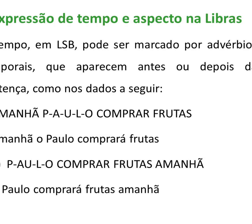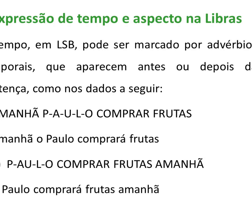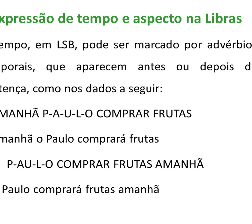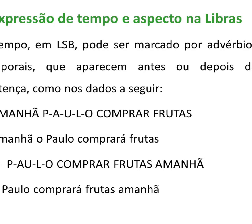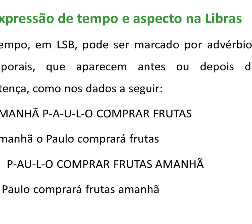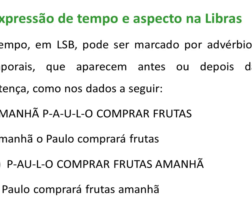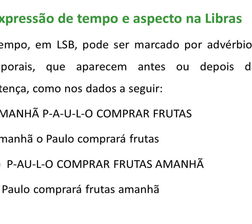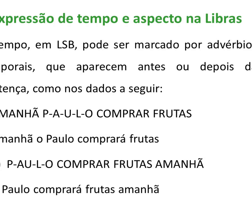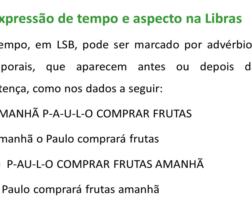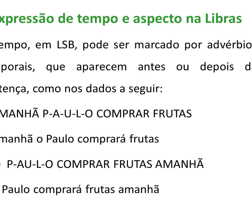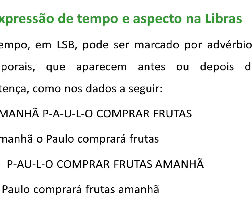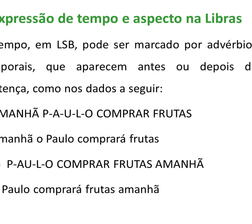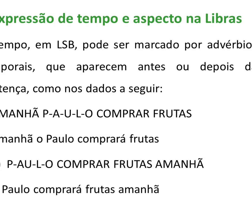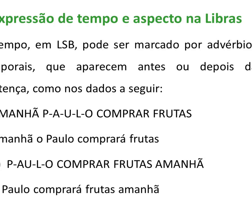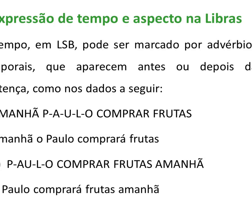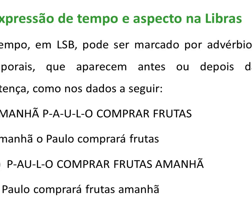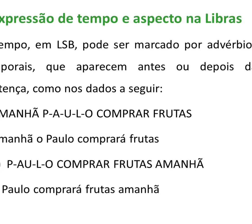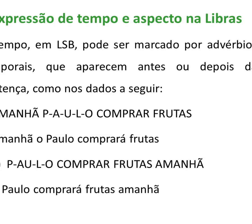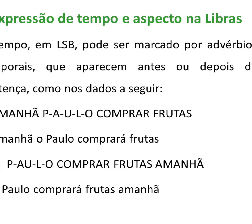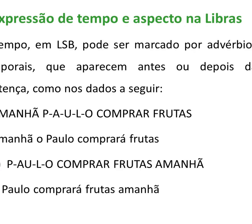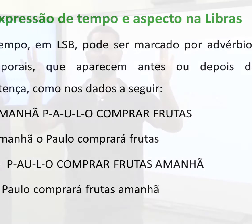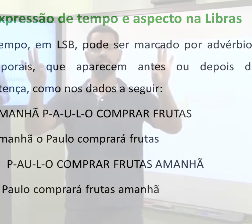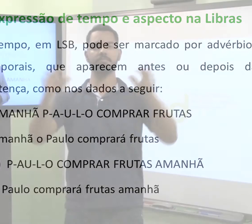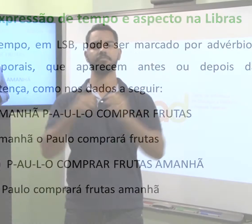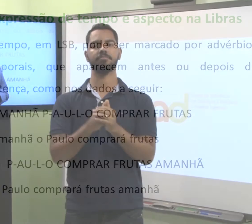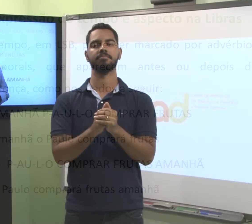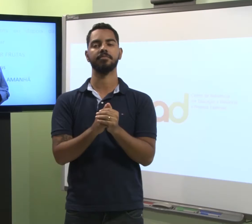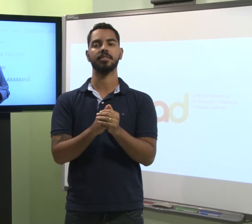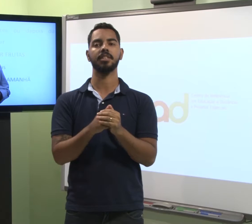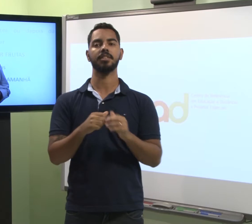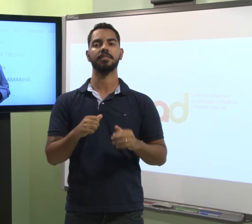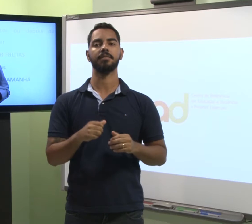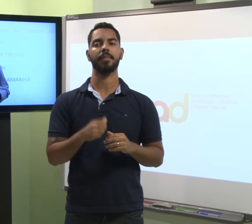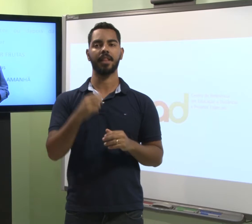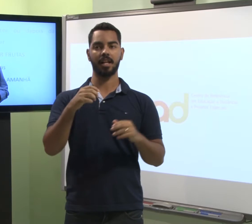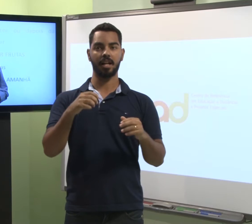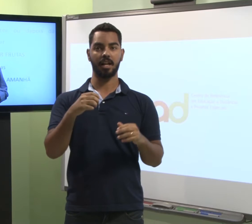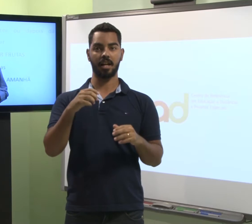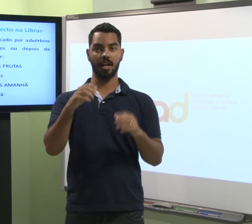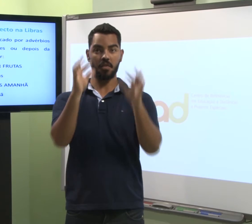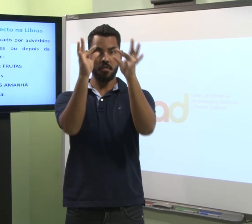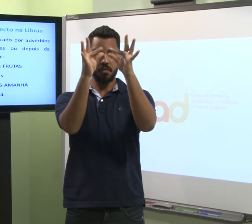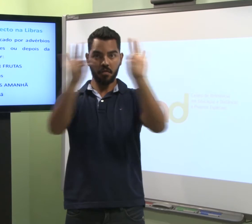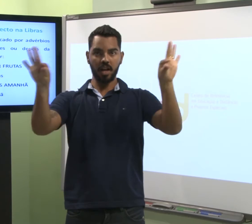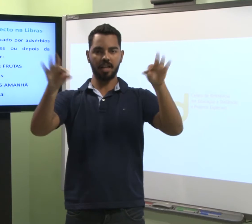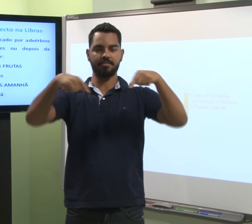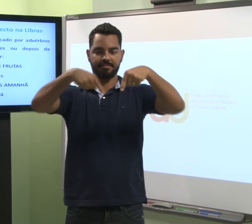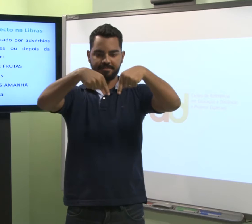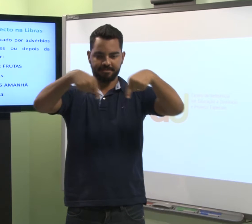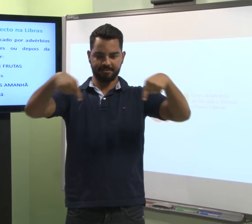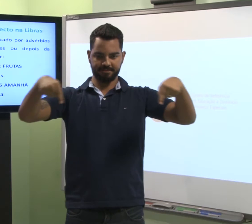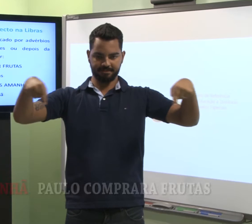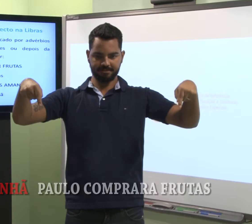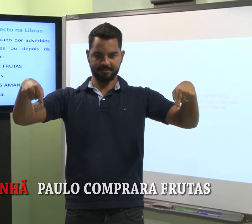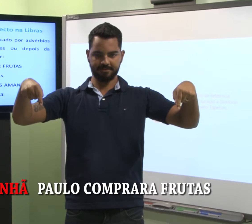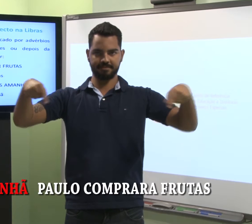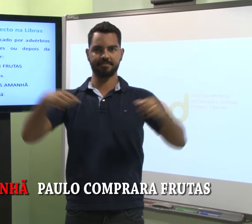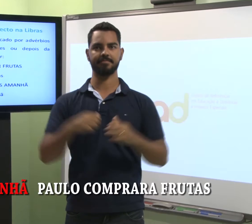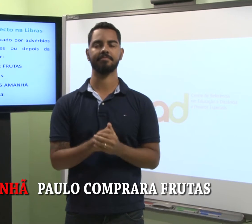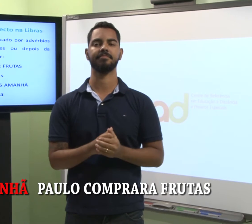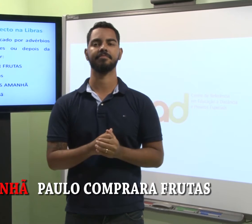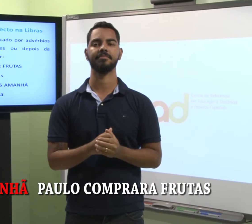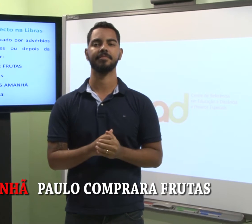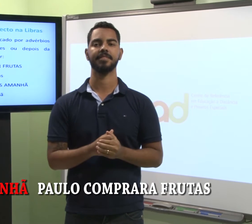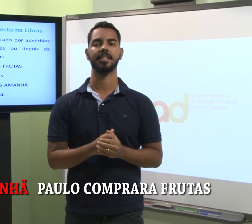agora. A frase, amanhã o Paulo comprará frutas. Tempo,